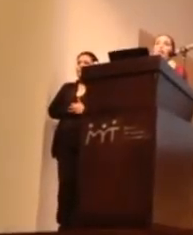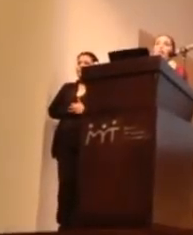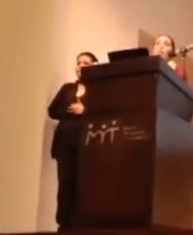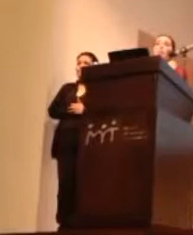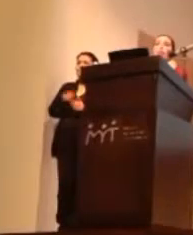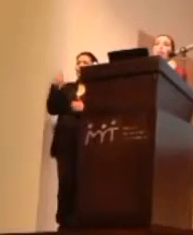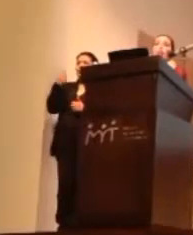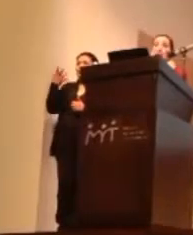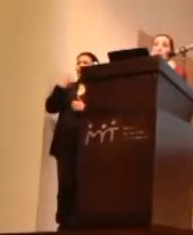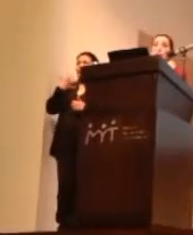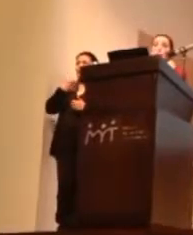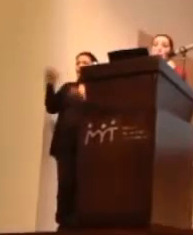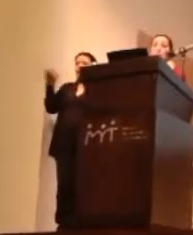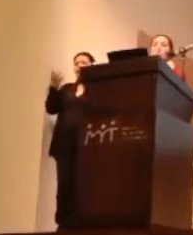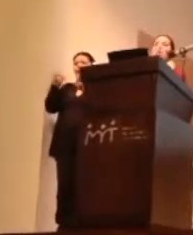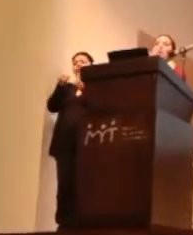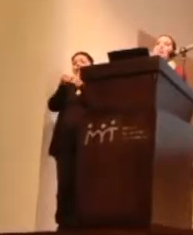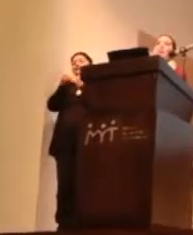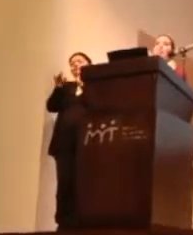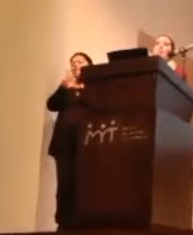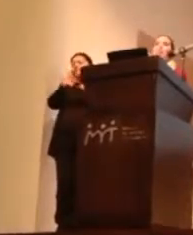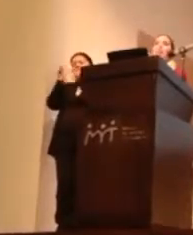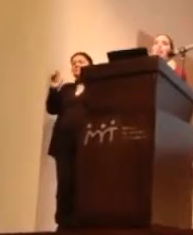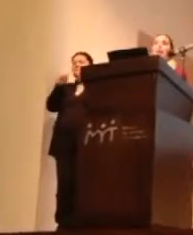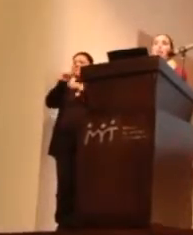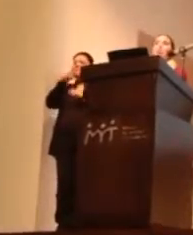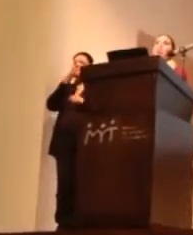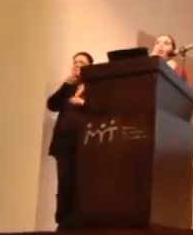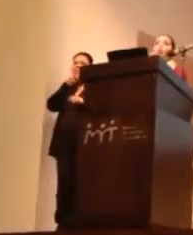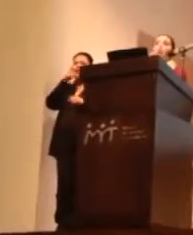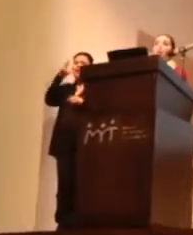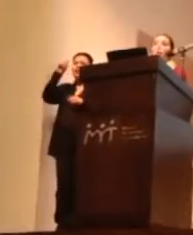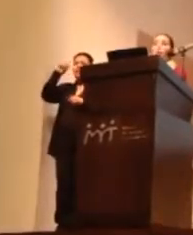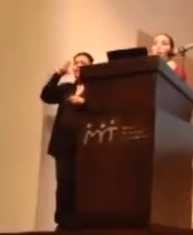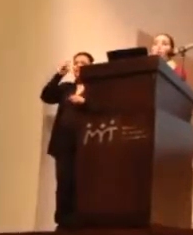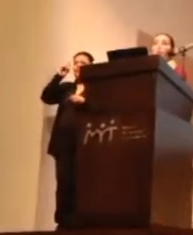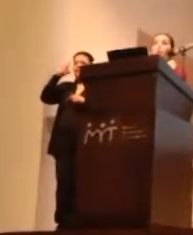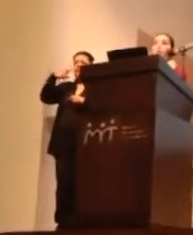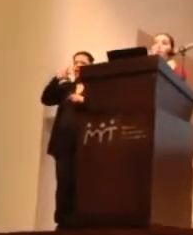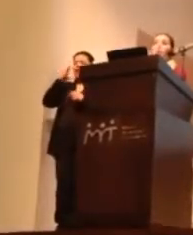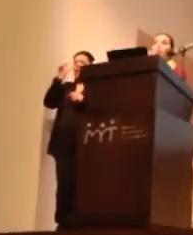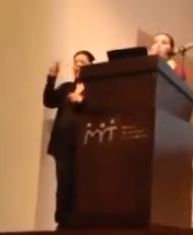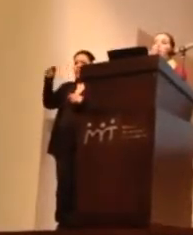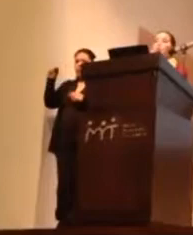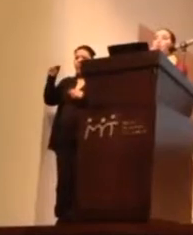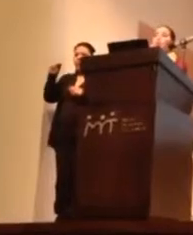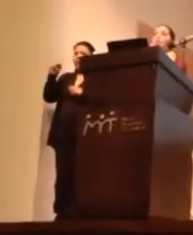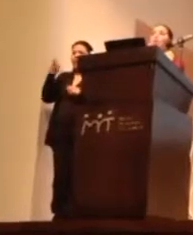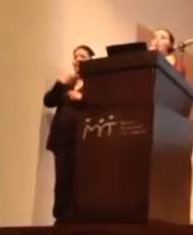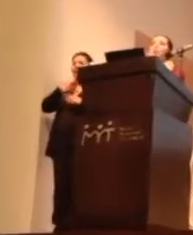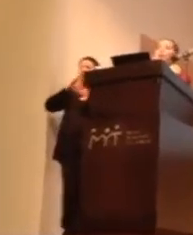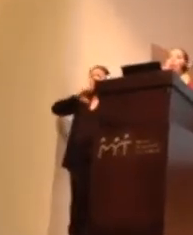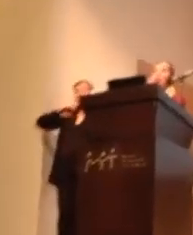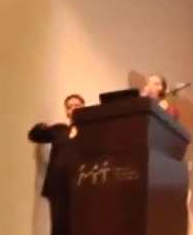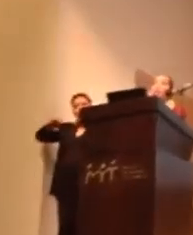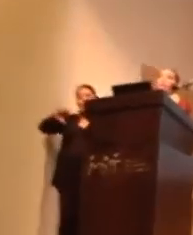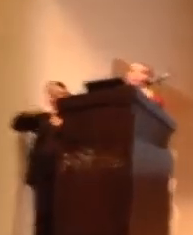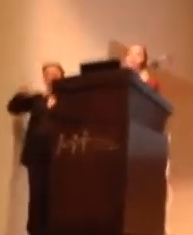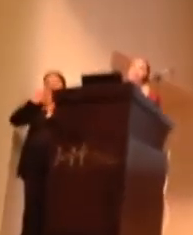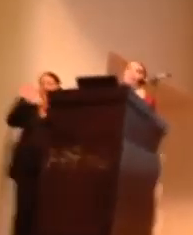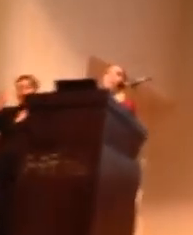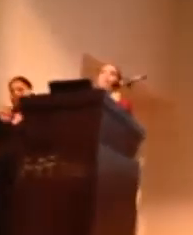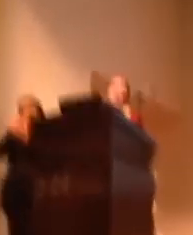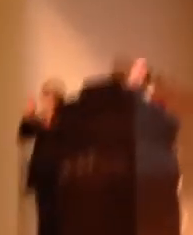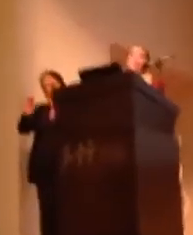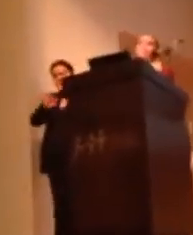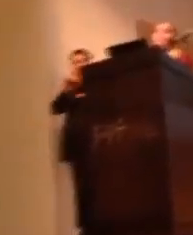¿Qué tenemos que hacer? Independientemente que sea niño con TDAH o no, tenemos que enseñar a nuestros niños a que manejen y controlen